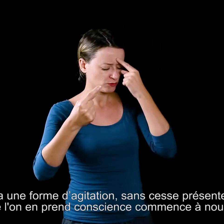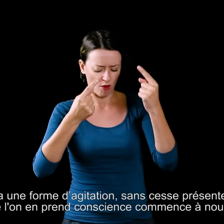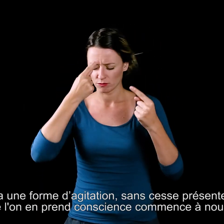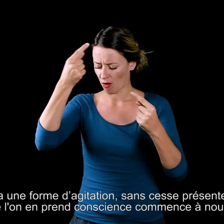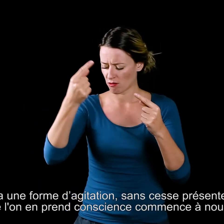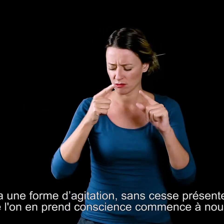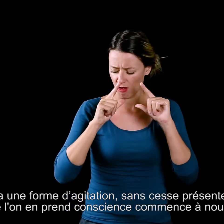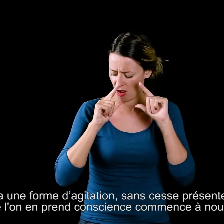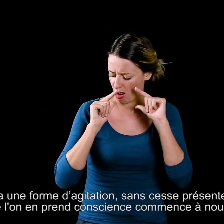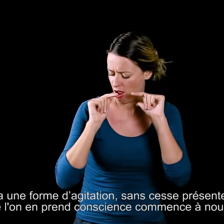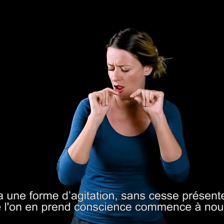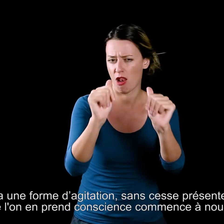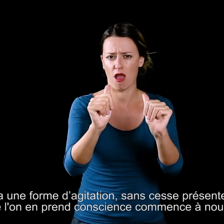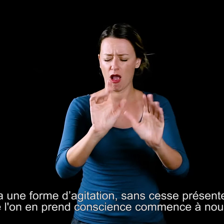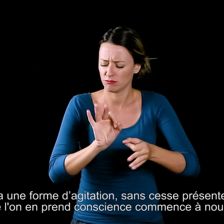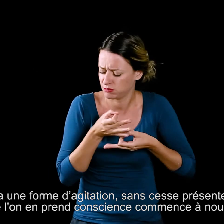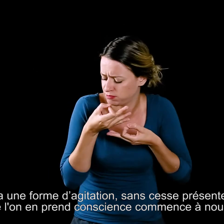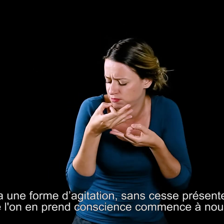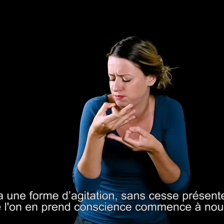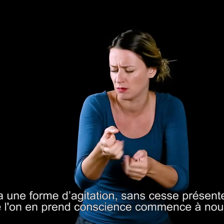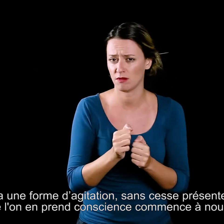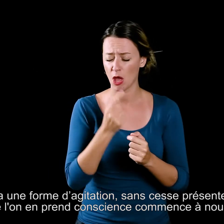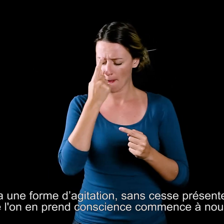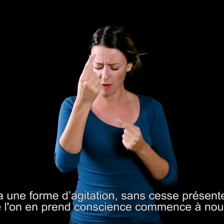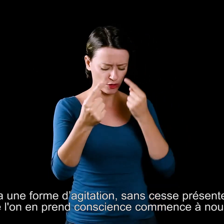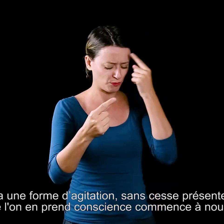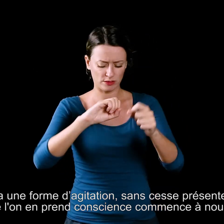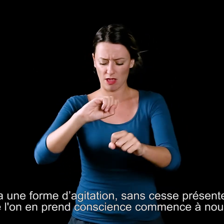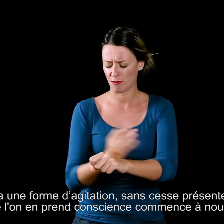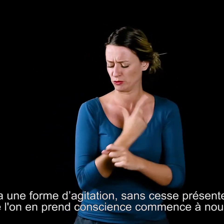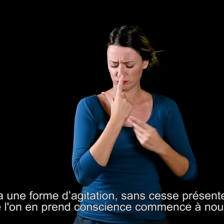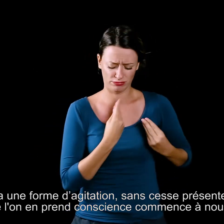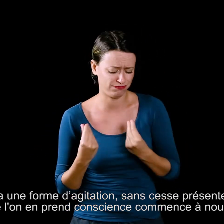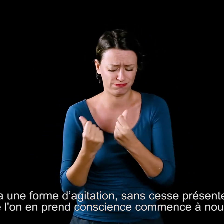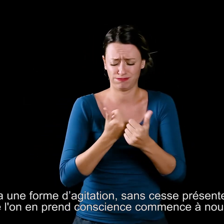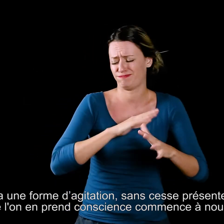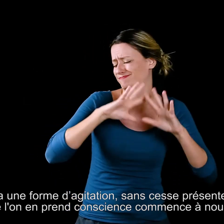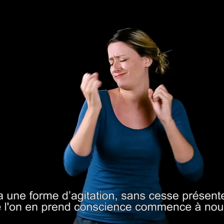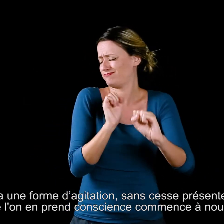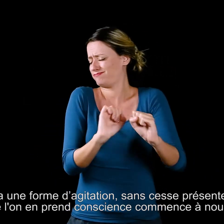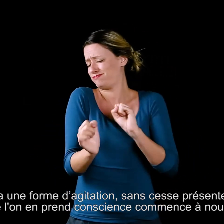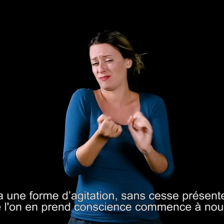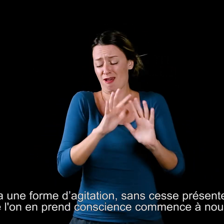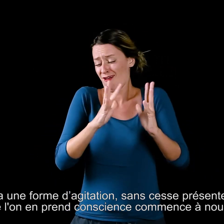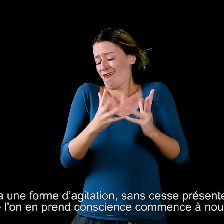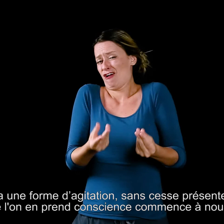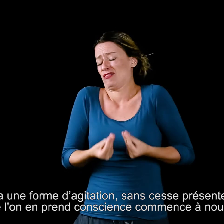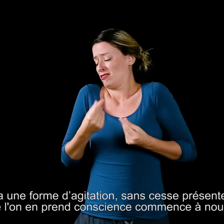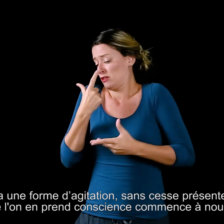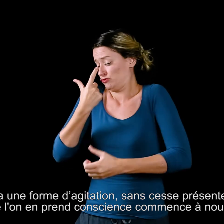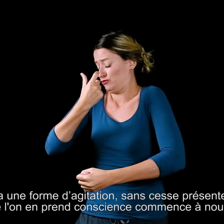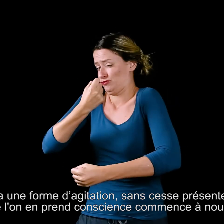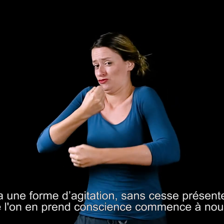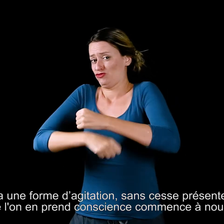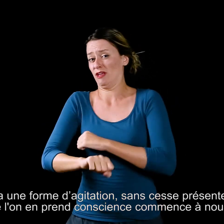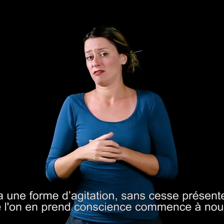et il y a une forme d'agitation sans cesse présente qui, lorsque l'on en prend conscience, commence